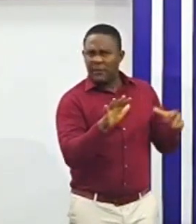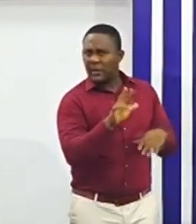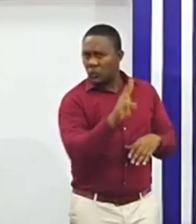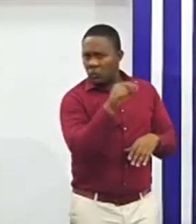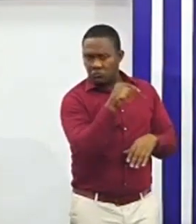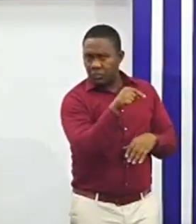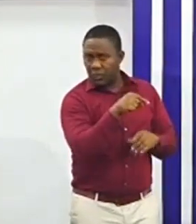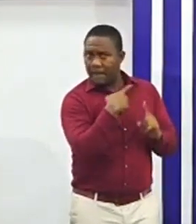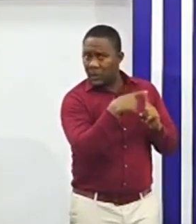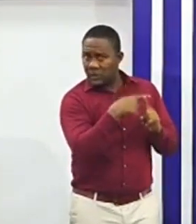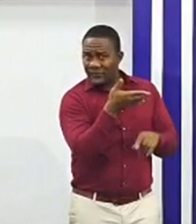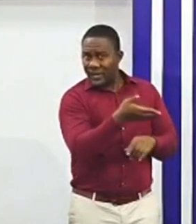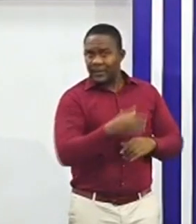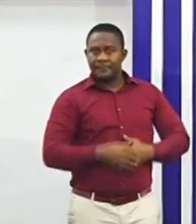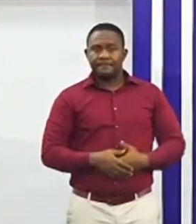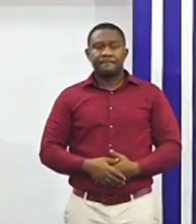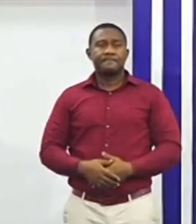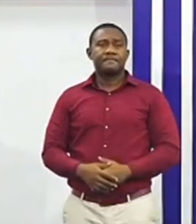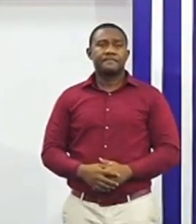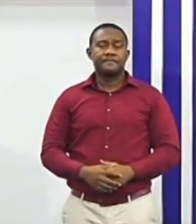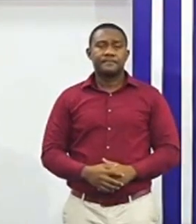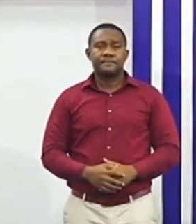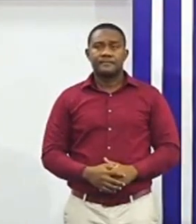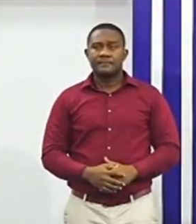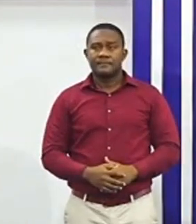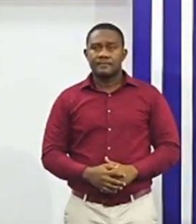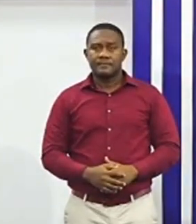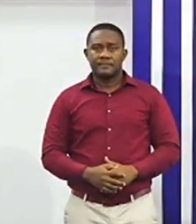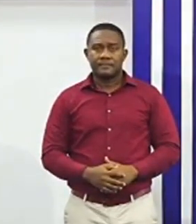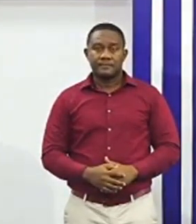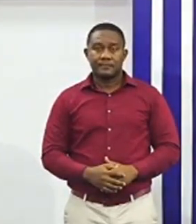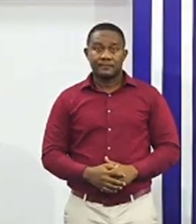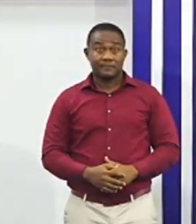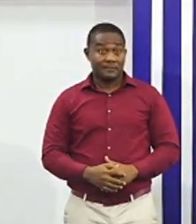ayi dɔgle zare ne pie ne ayi la taa a baaloŋ.